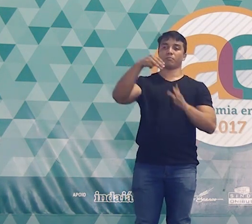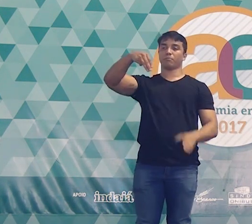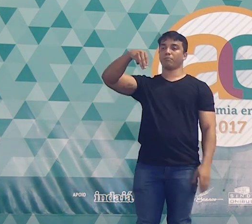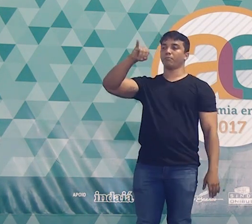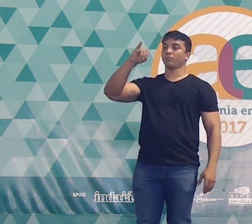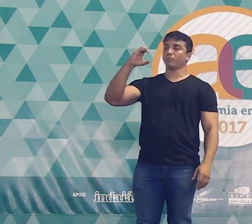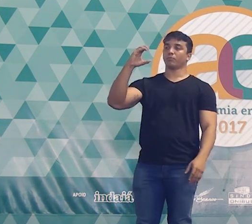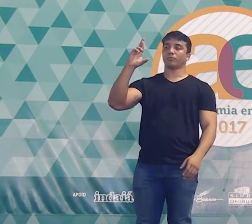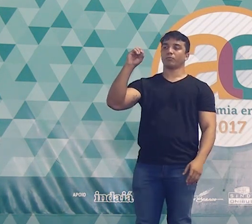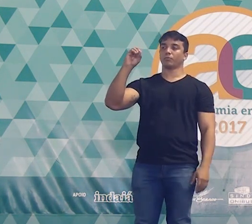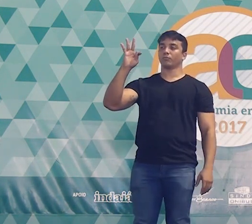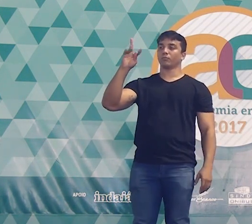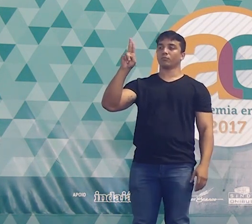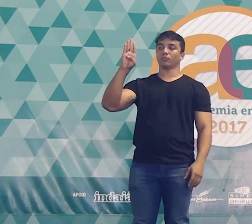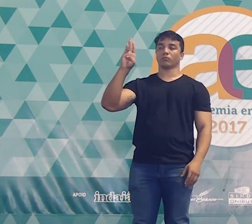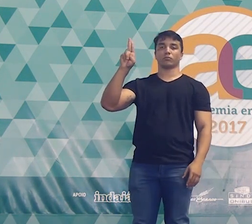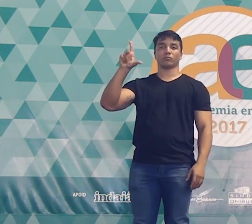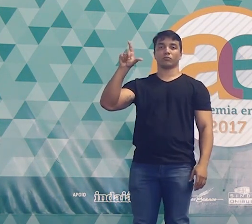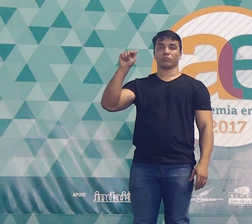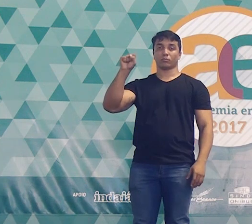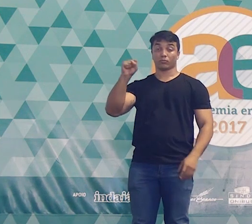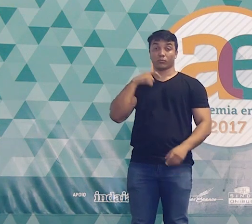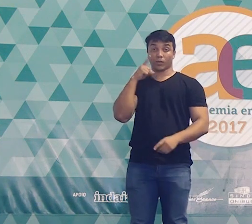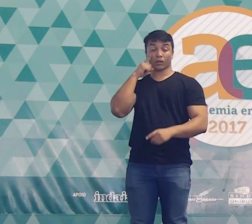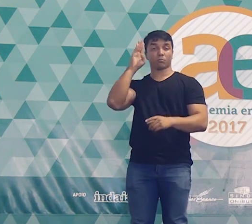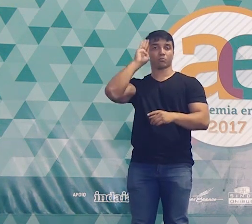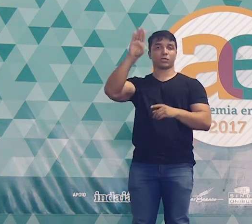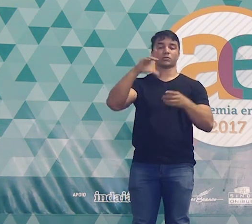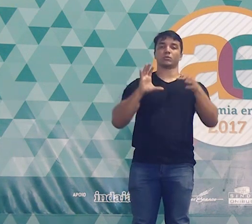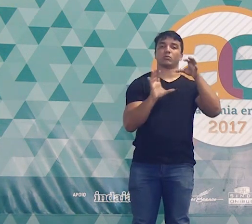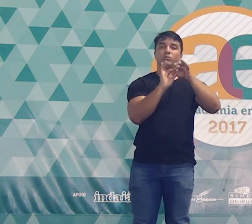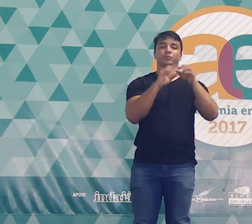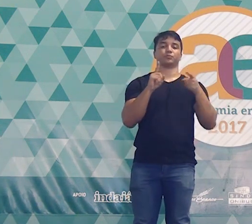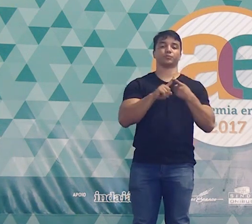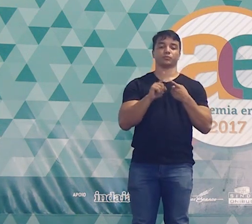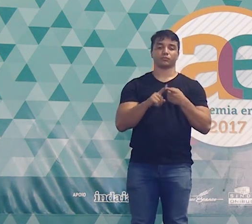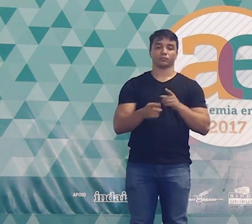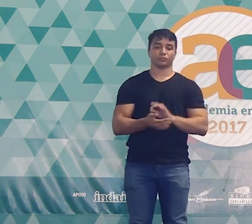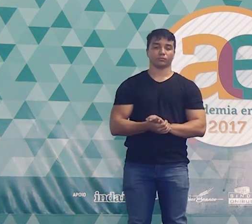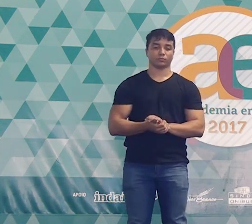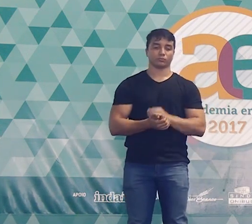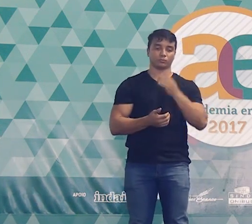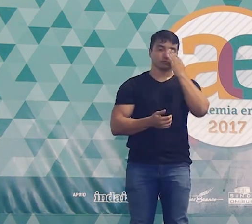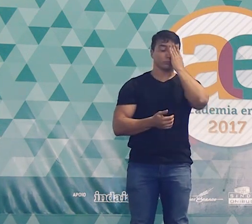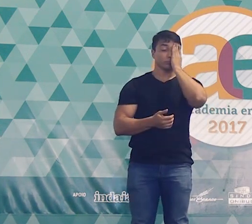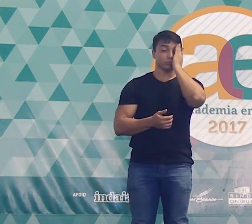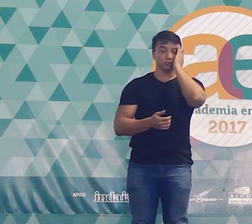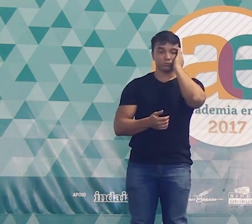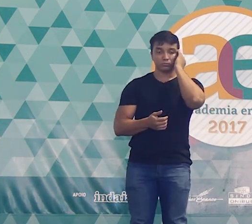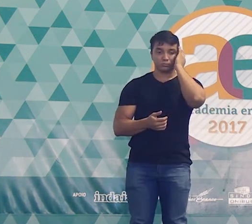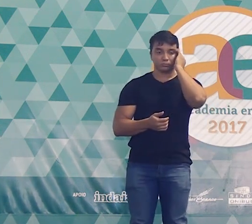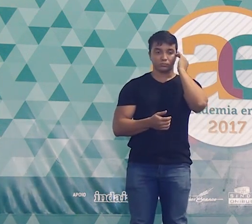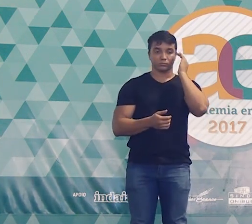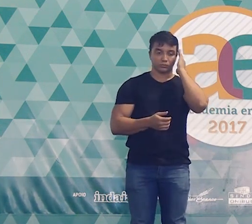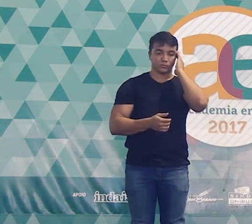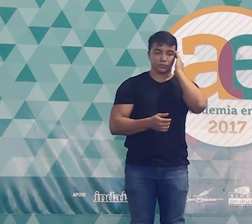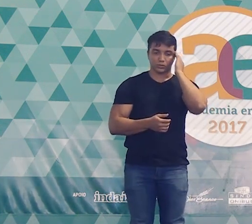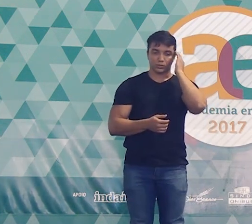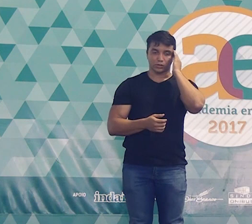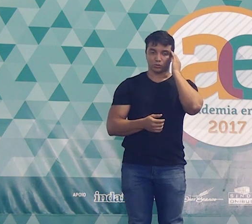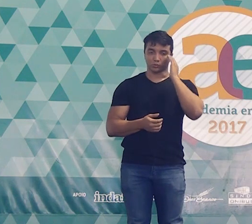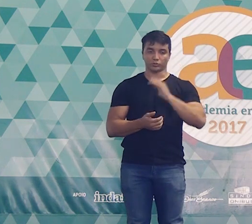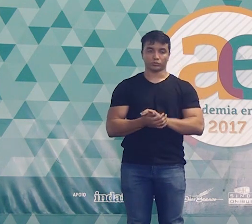são os componentes essenciais para que exista um citoesqueleto, tá bom? Outra coisa que a gente vai ter, deixa eu ver a perguntinha que a gente tem